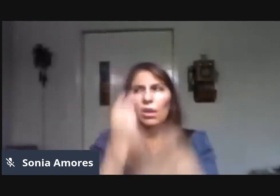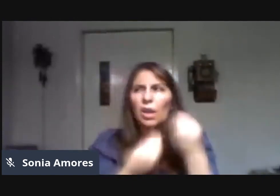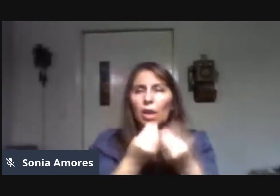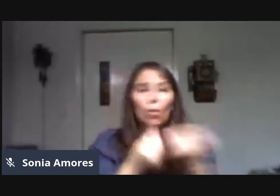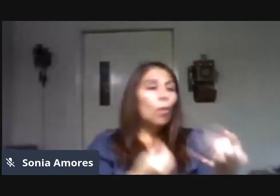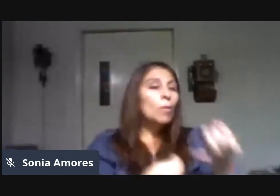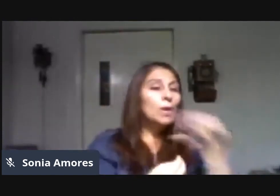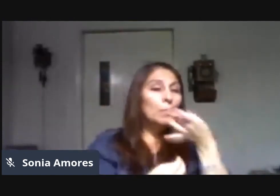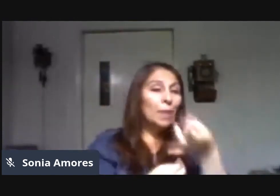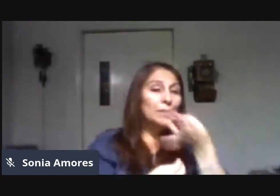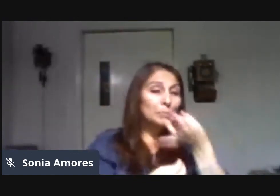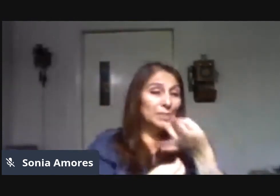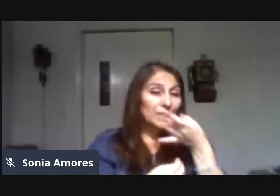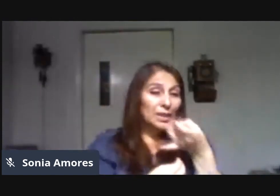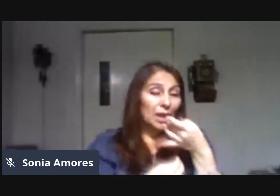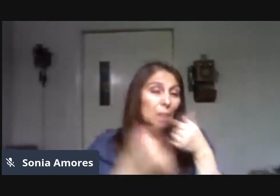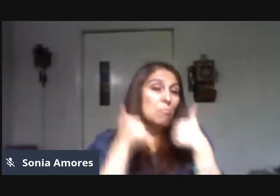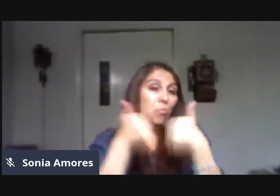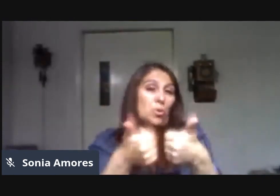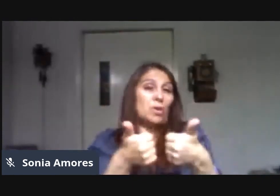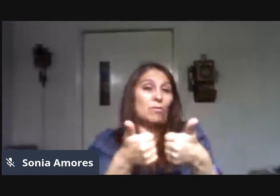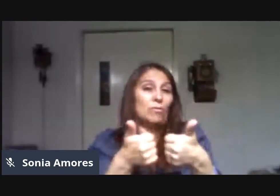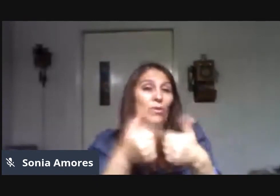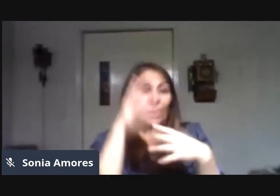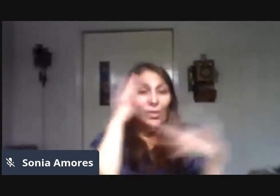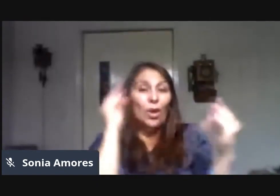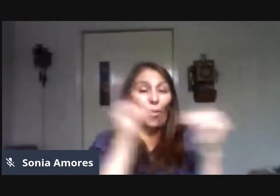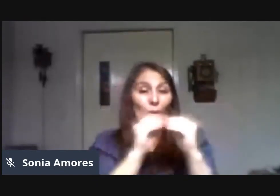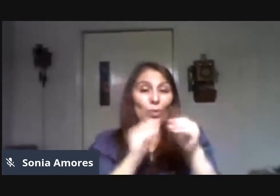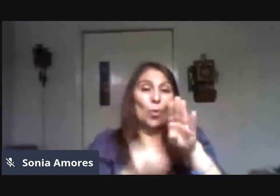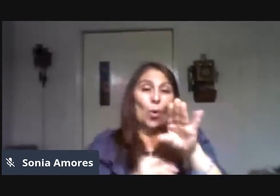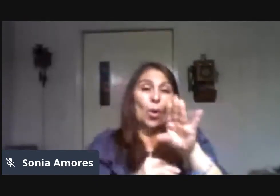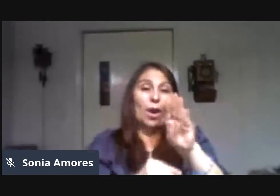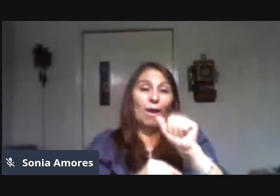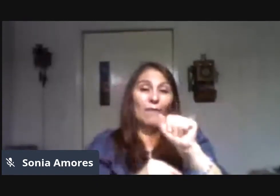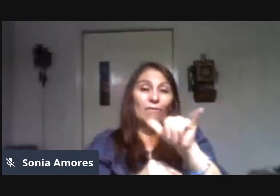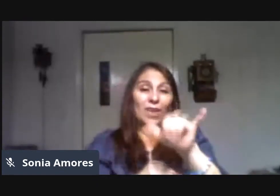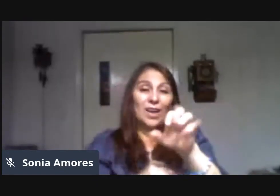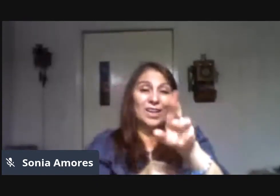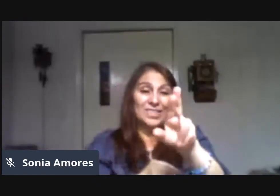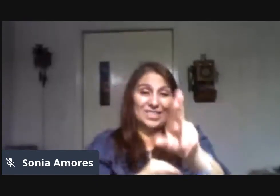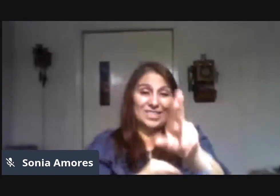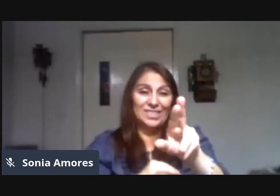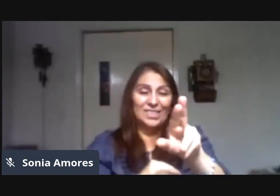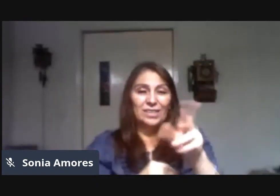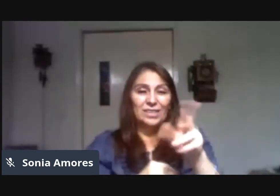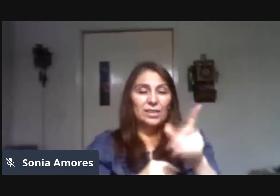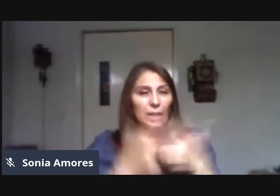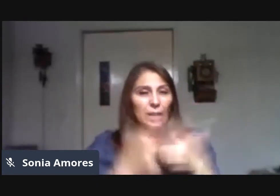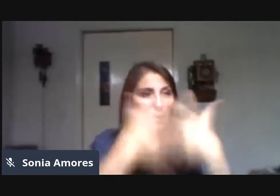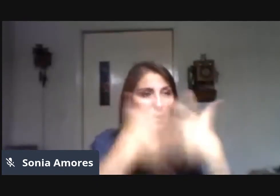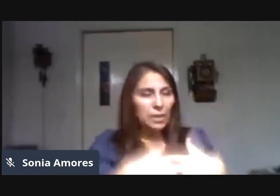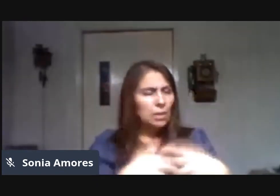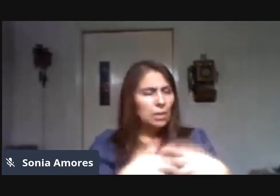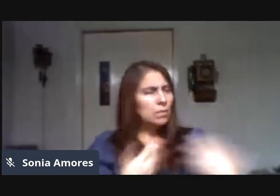aspirina es bueno, según Bayer. Caramba, saquémonos eso. ¿Por qué no mejor tenemos en la ventana donde podamos, los